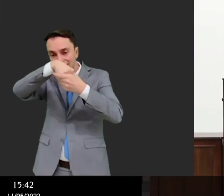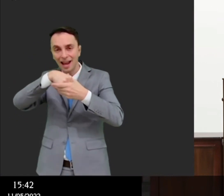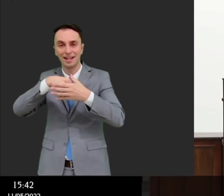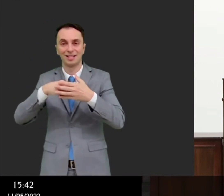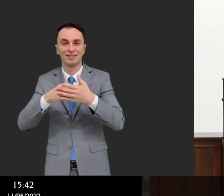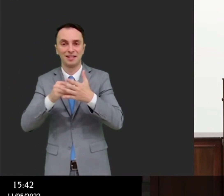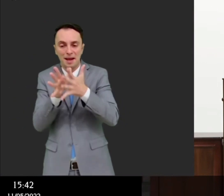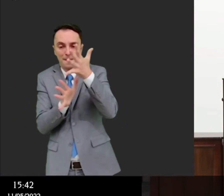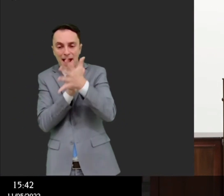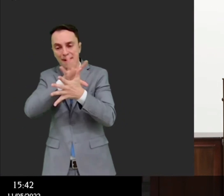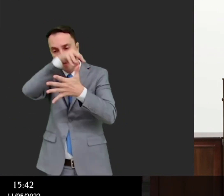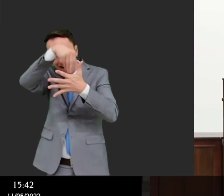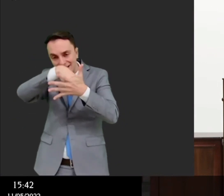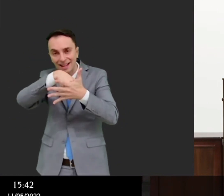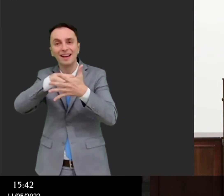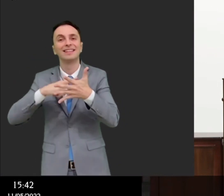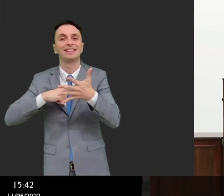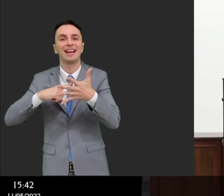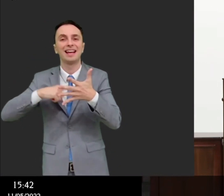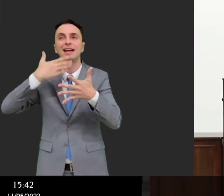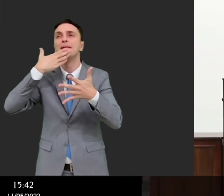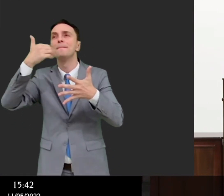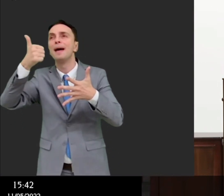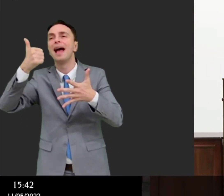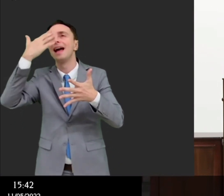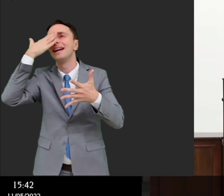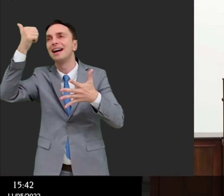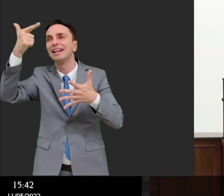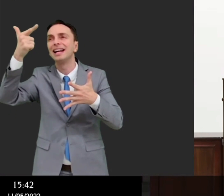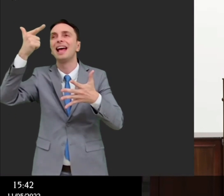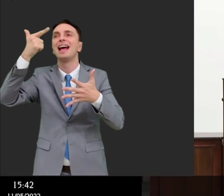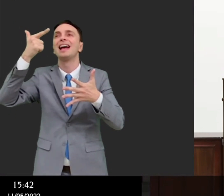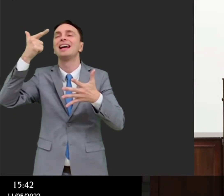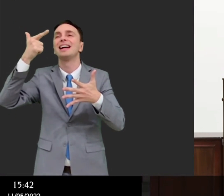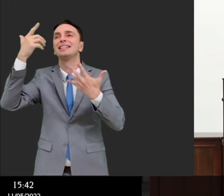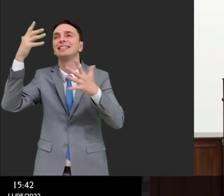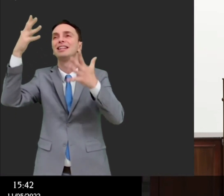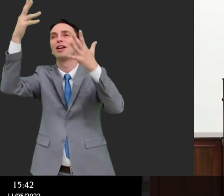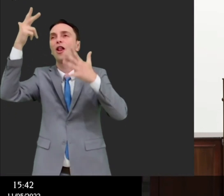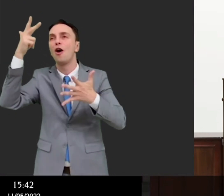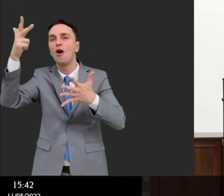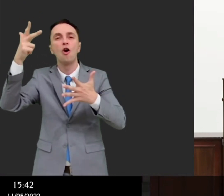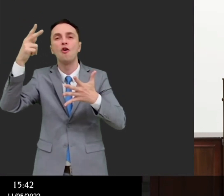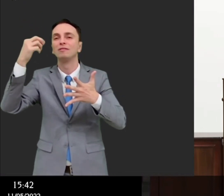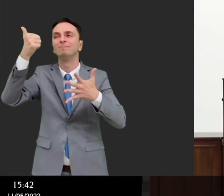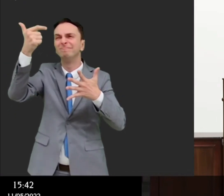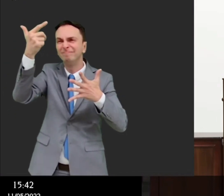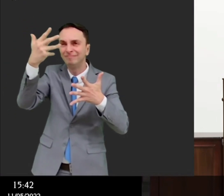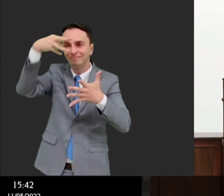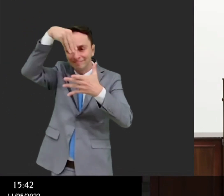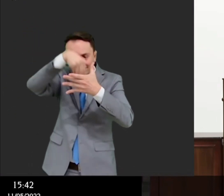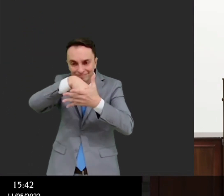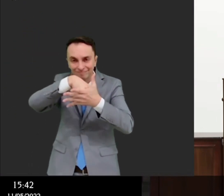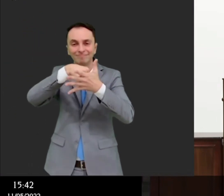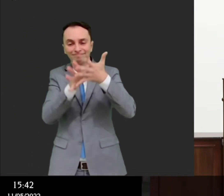Pode ver. Tem todas essas coisas dentro da oração. De maneira que então, vamos pedir à Irmandade um pouquinho mais